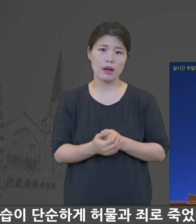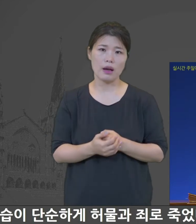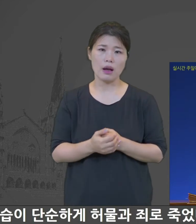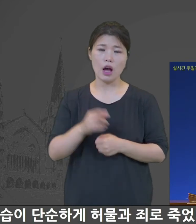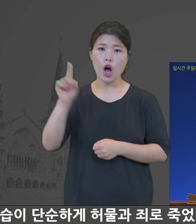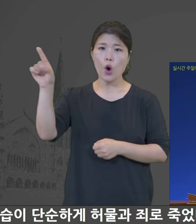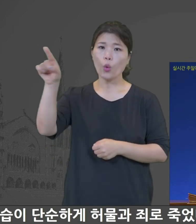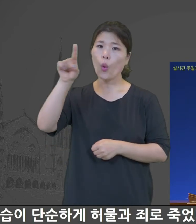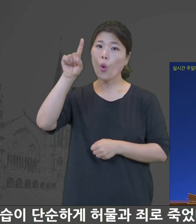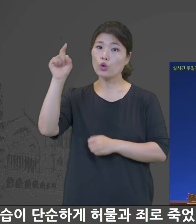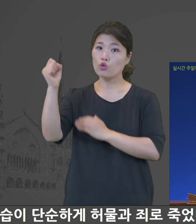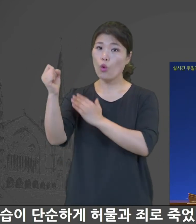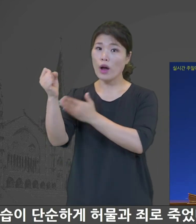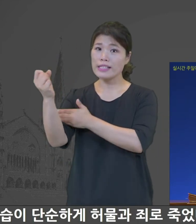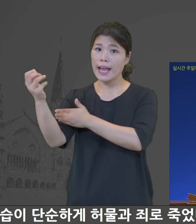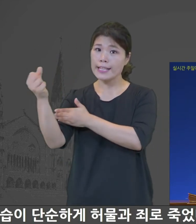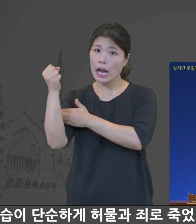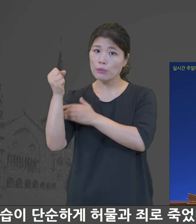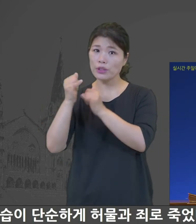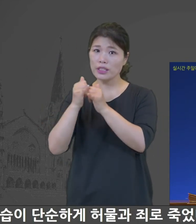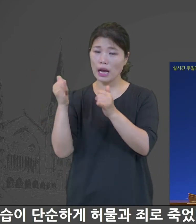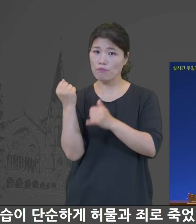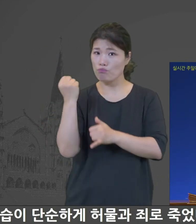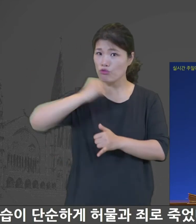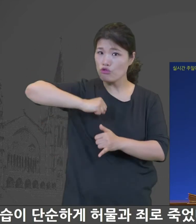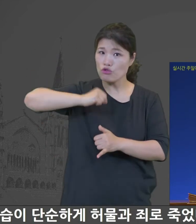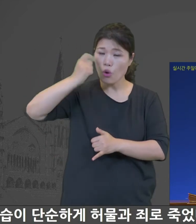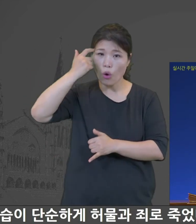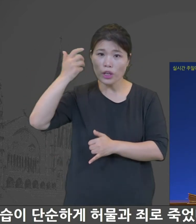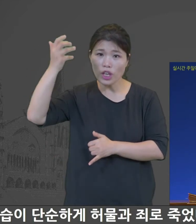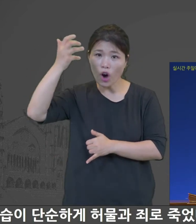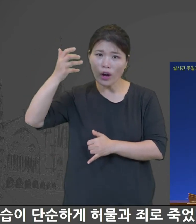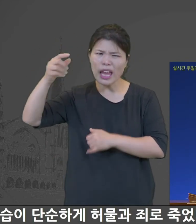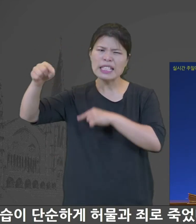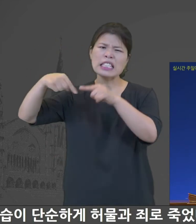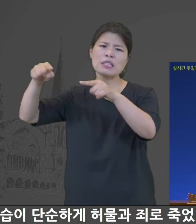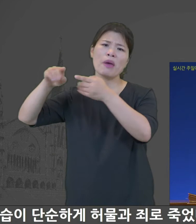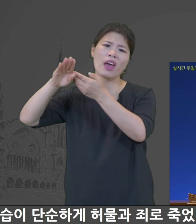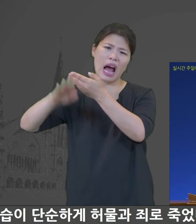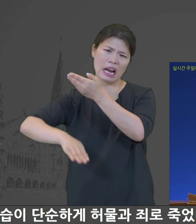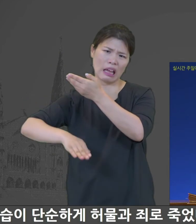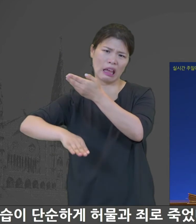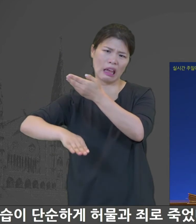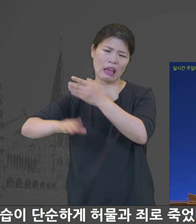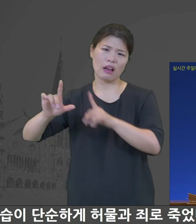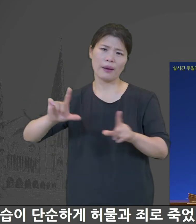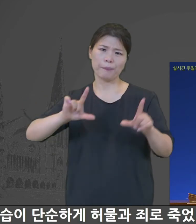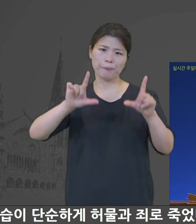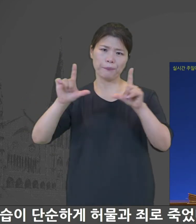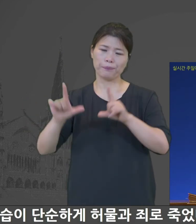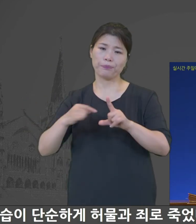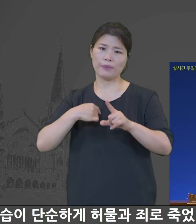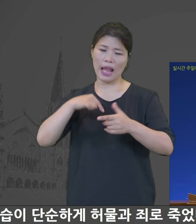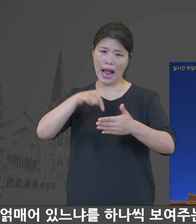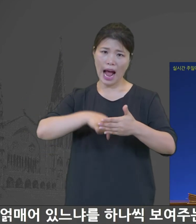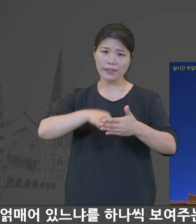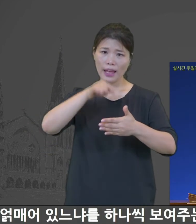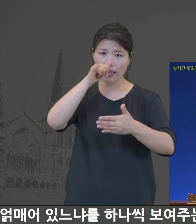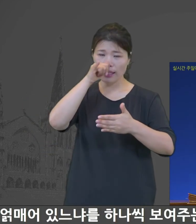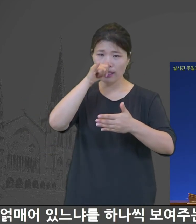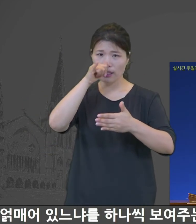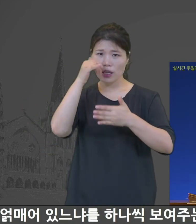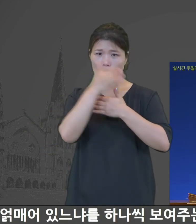공중권세 잡은 자 불순종의 영 그의 지배 아래 있고, 내 안에 있는 육체는